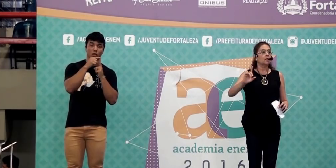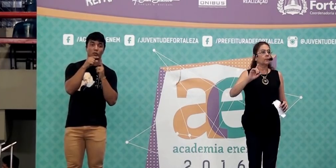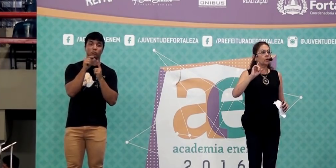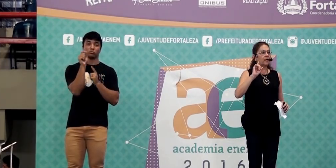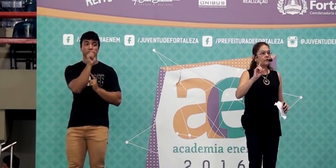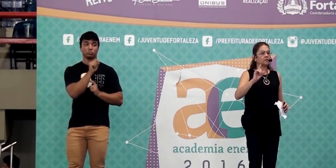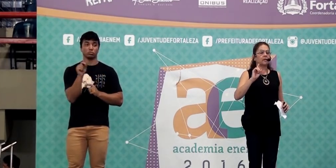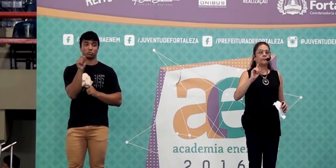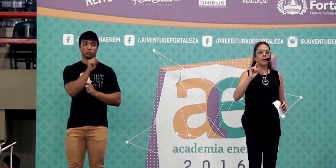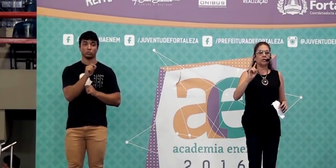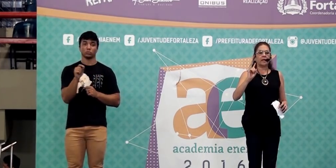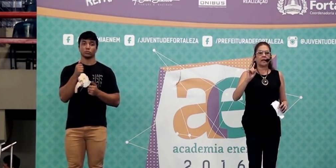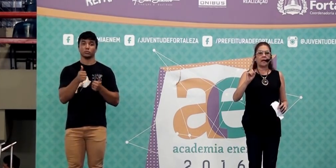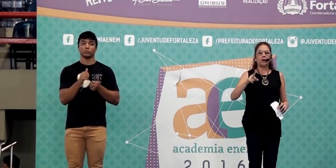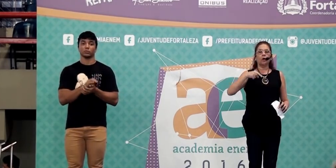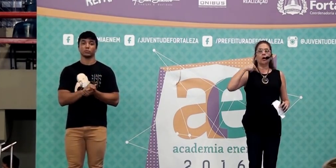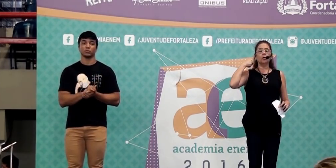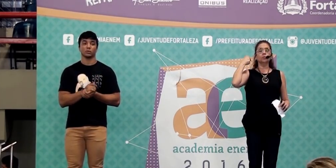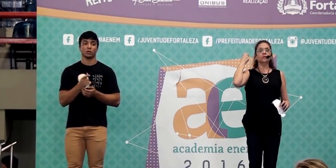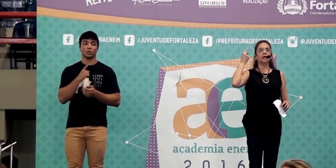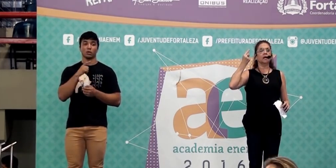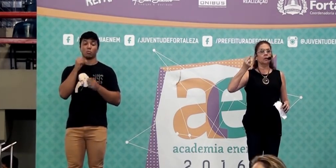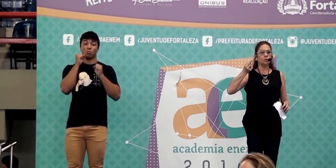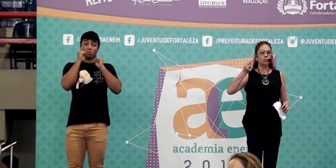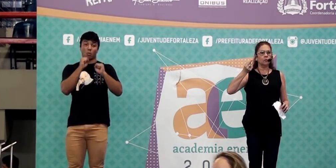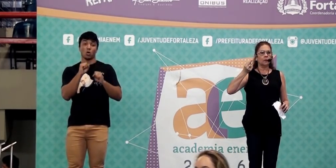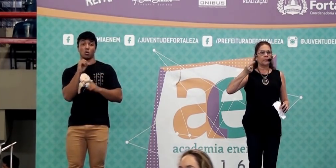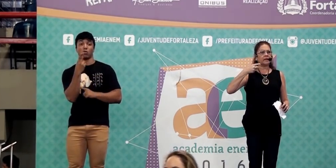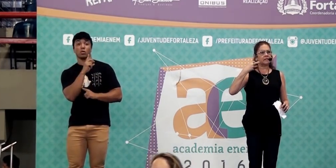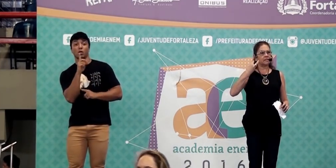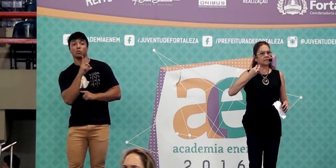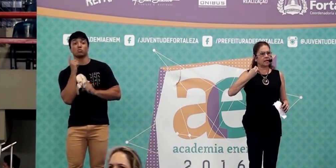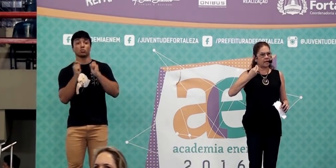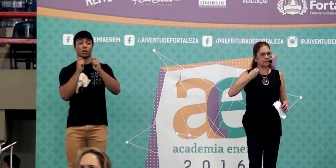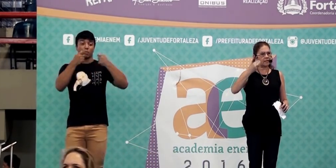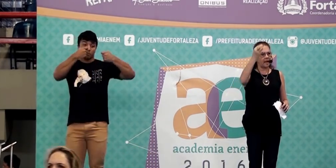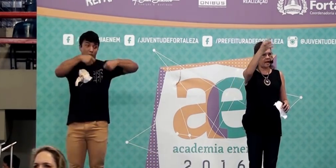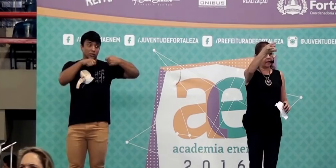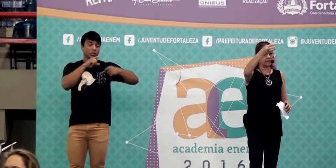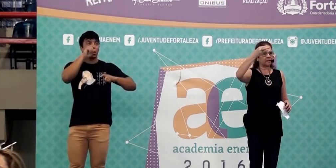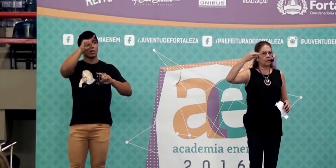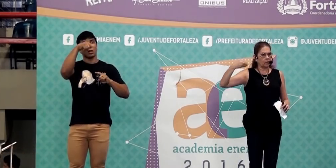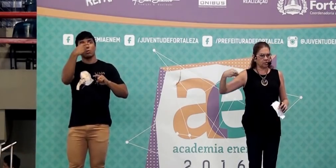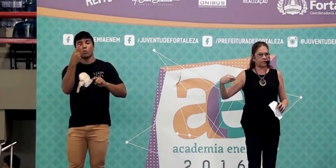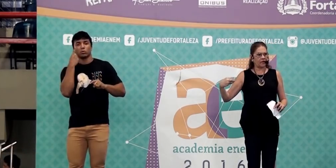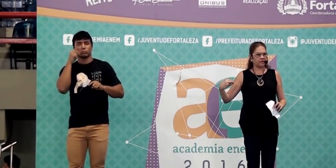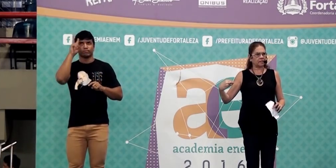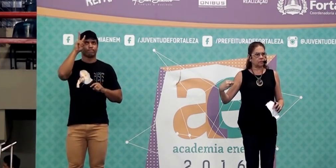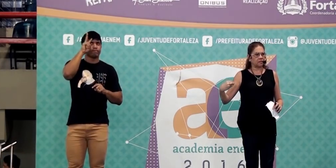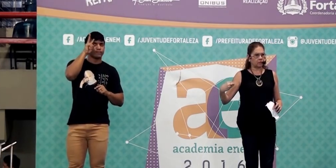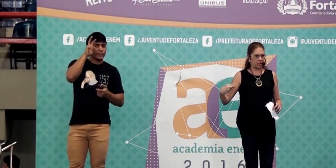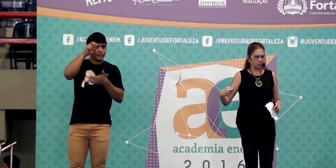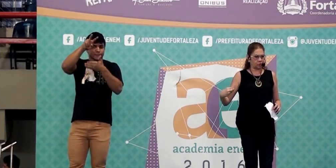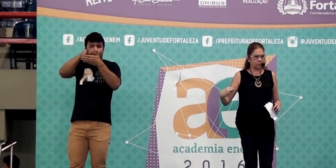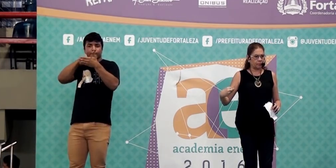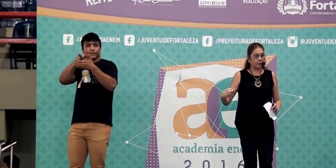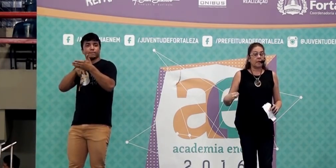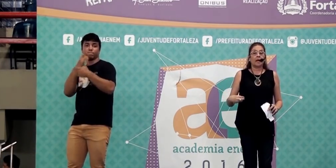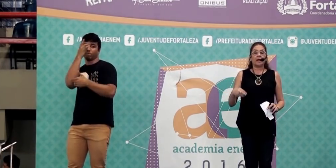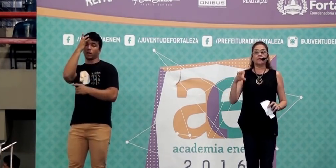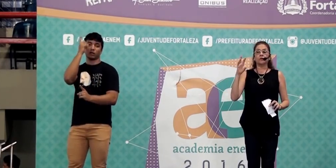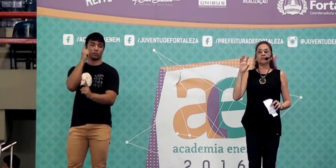circuladas, porque você poderá ou não precisar delas quando estiver fazendo o seu